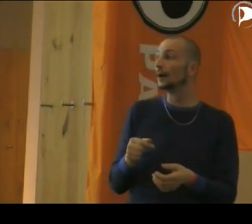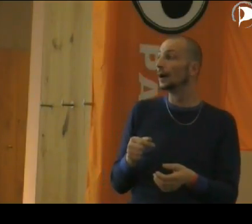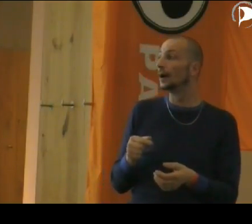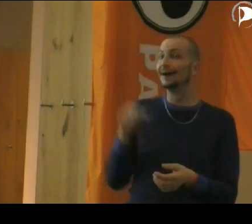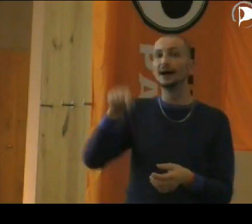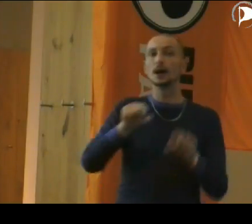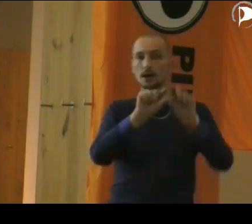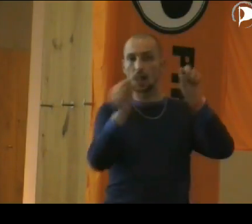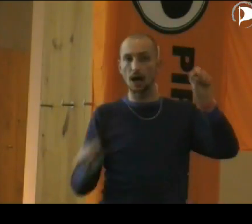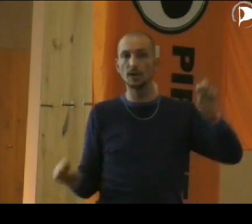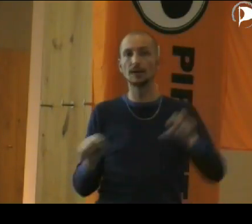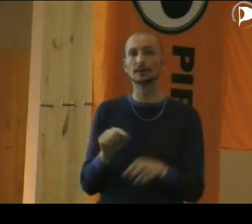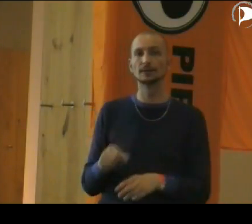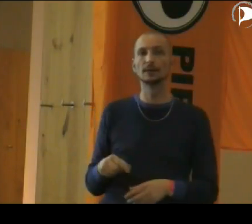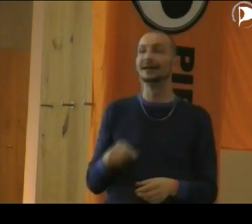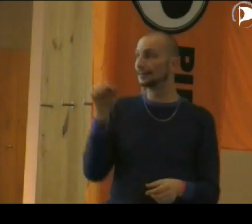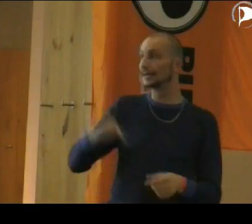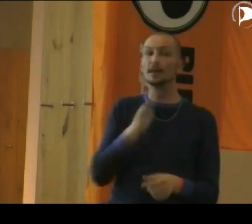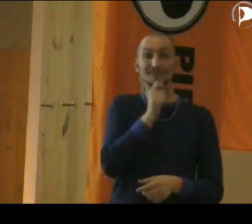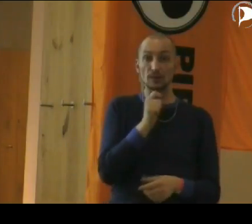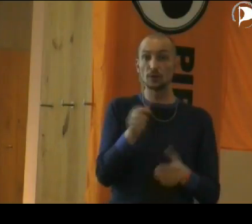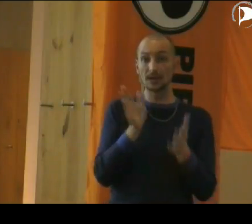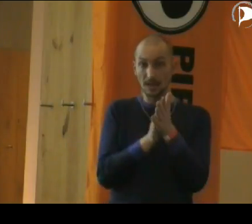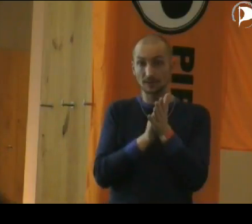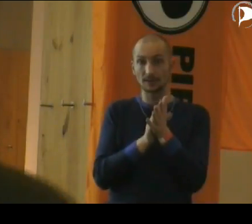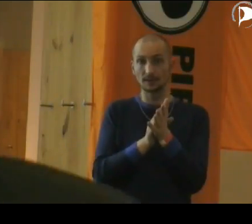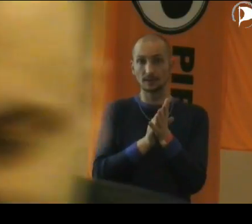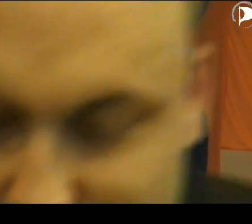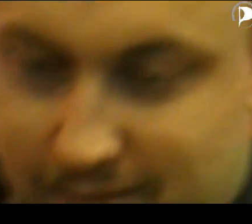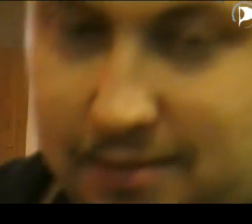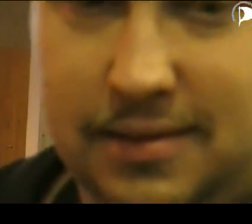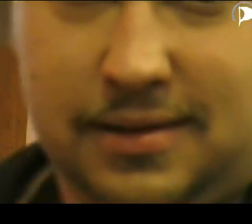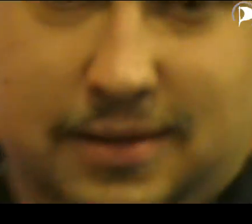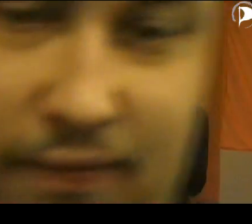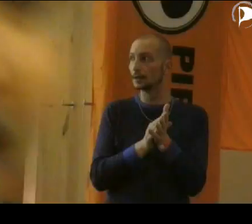es ist nicht das nikolos gehen alle das ist muss das kabel sein